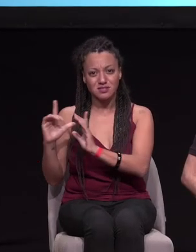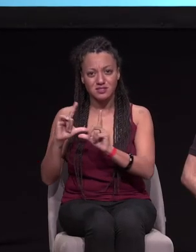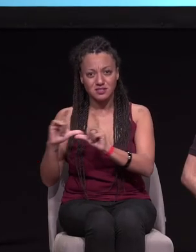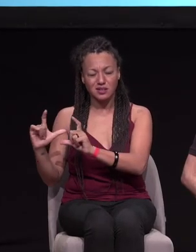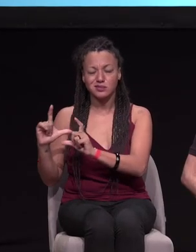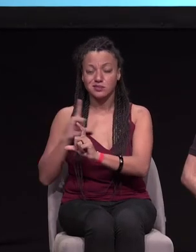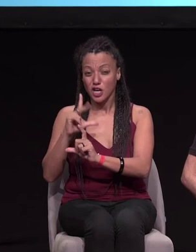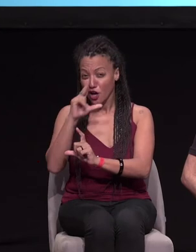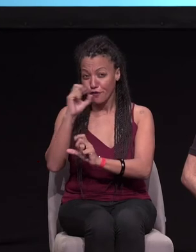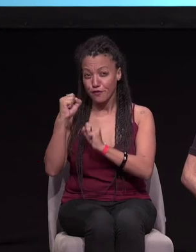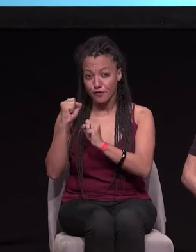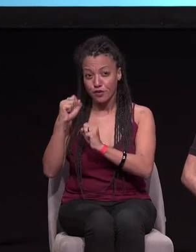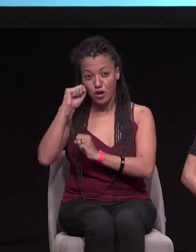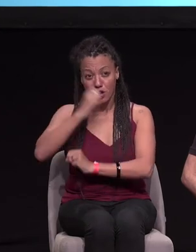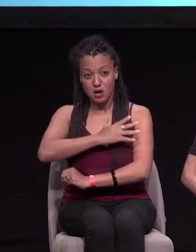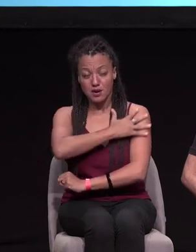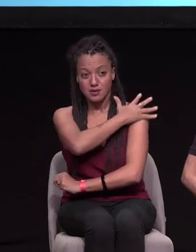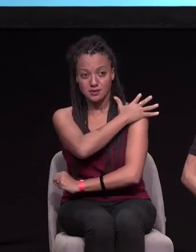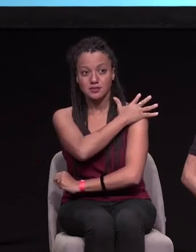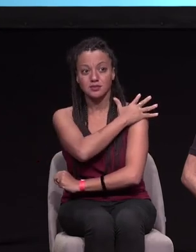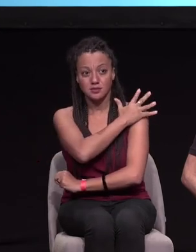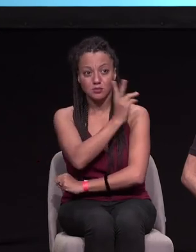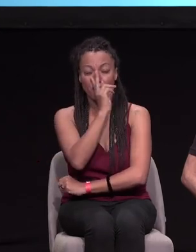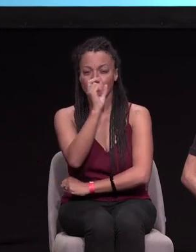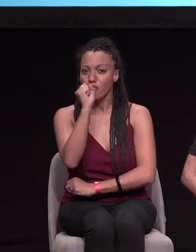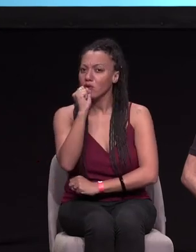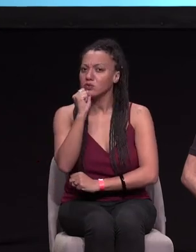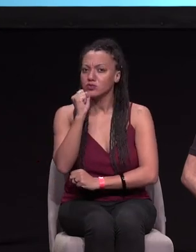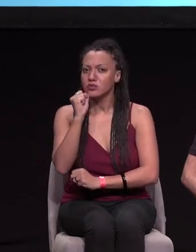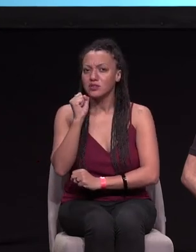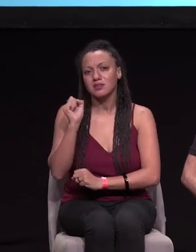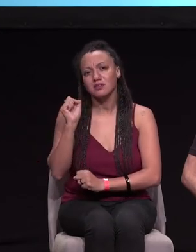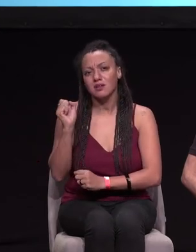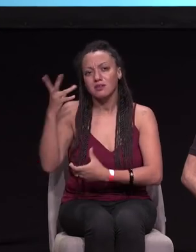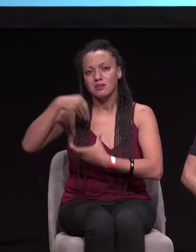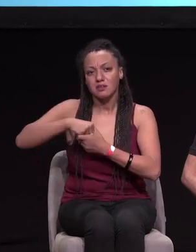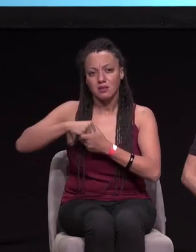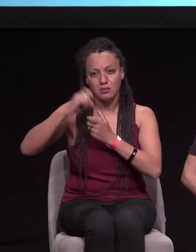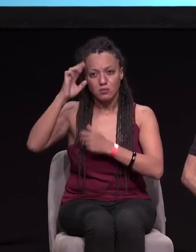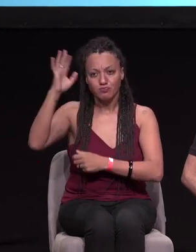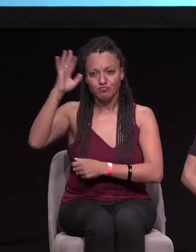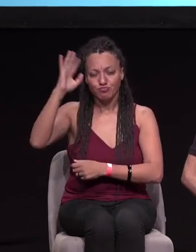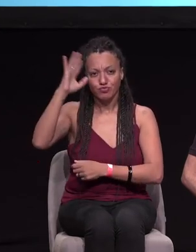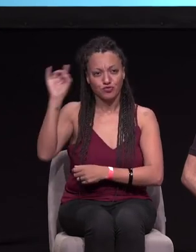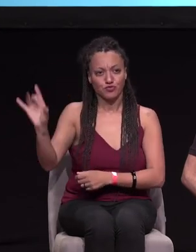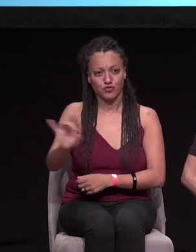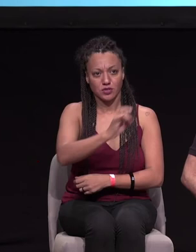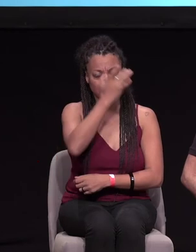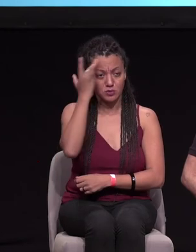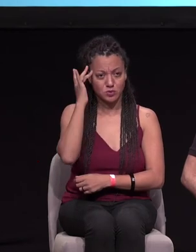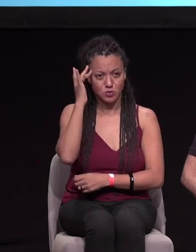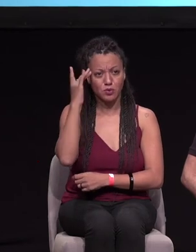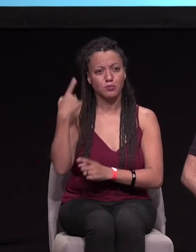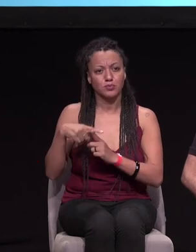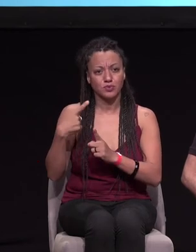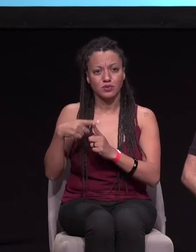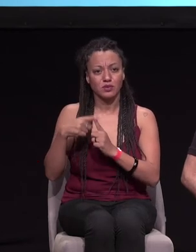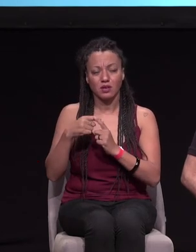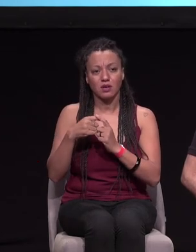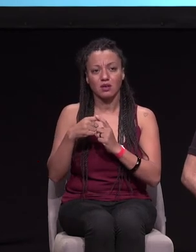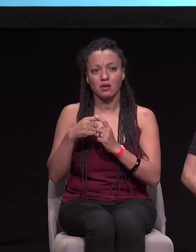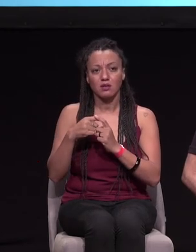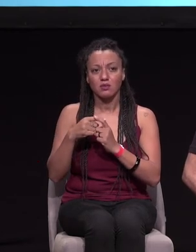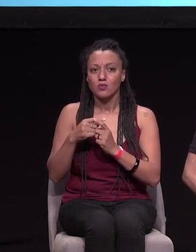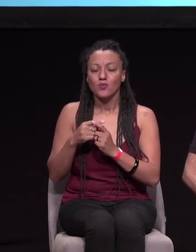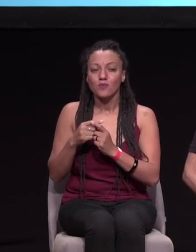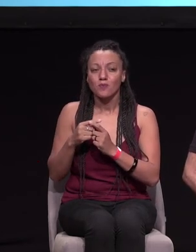carregava de um racismo é imagético visual estrutural porque ele não olha o candomblé em sua totalidade